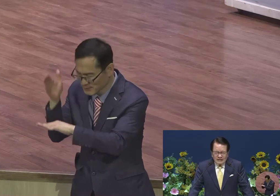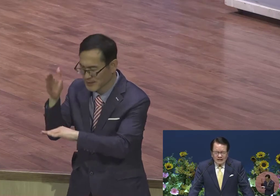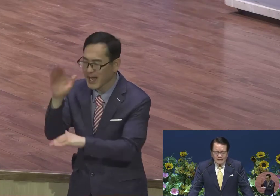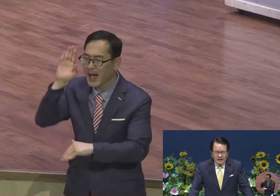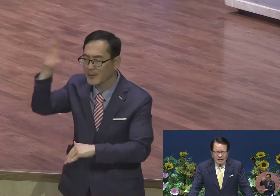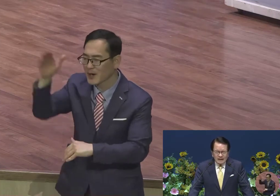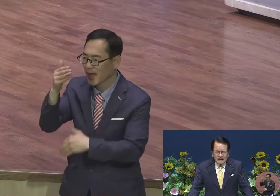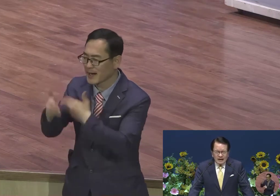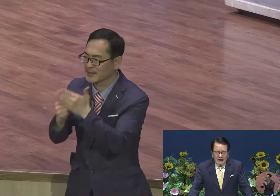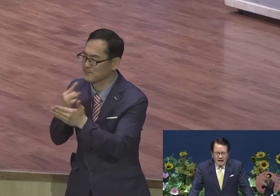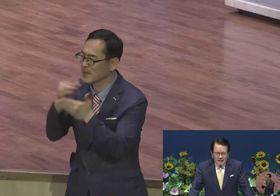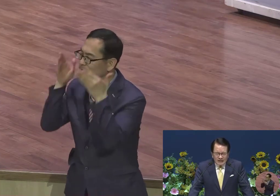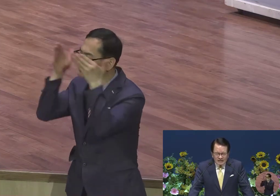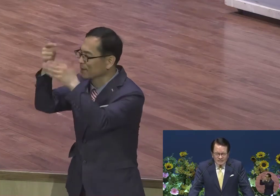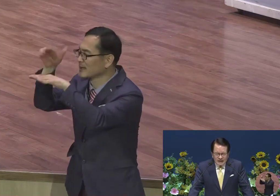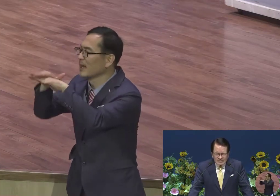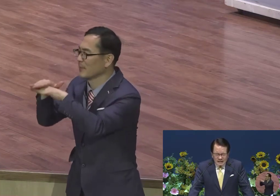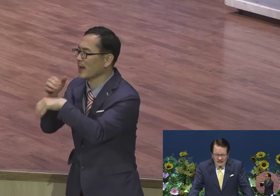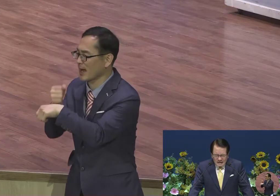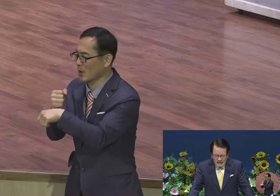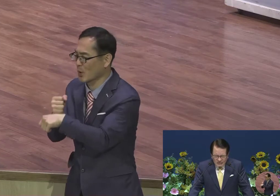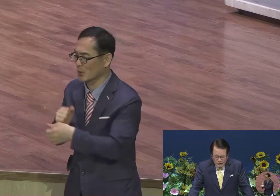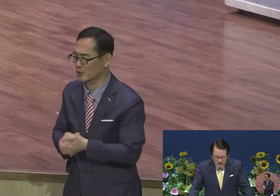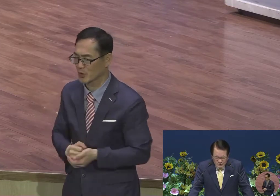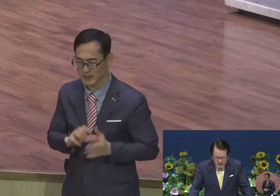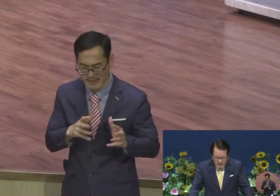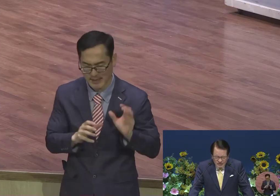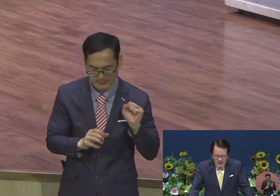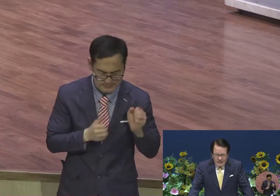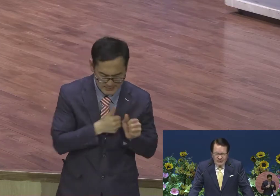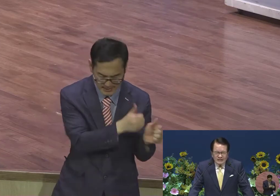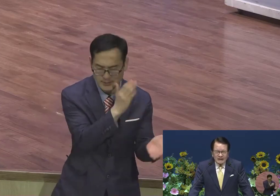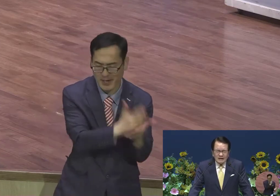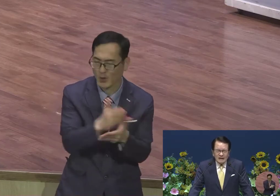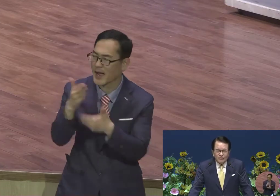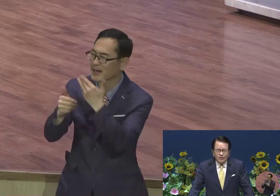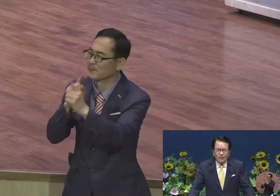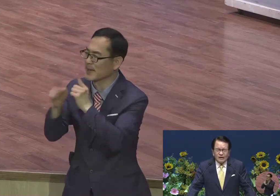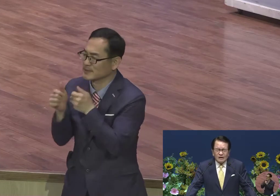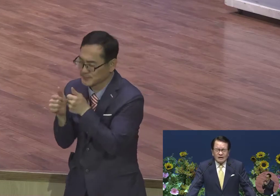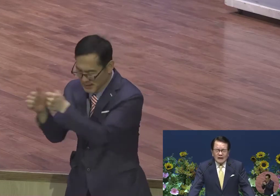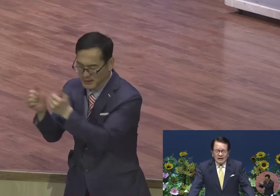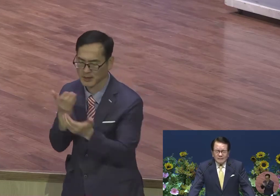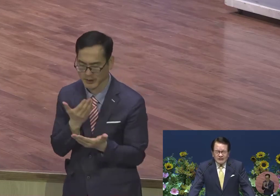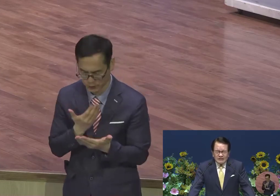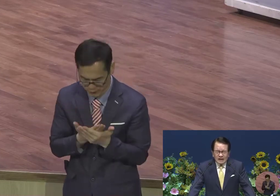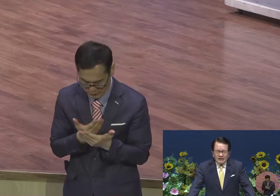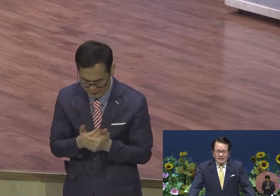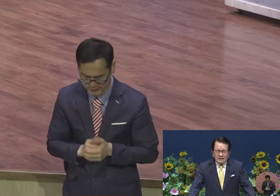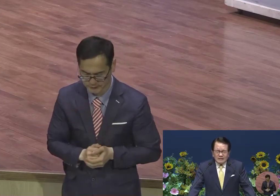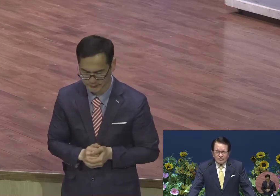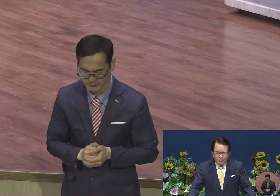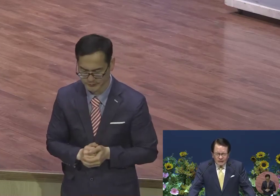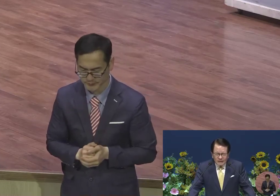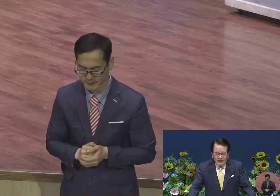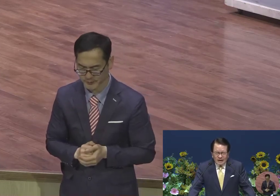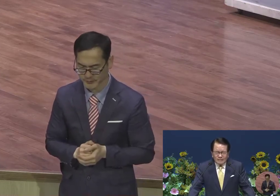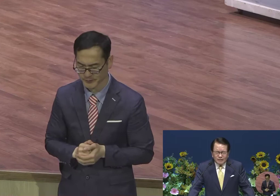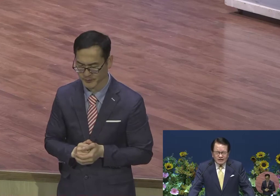세상만 아니라 하나님 말씀 따라 살게 하여 주시옵시고 이제 이 구원을 믿지 않는